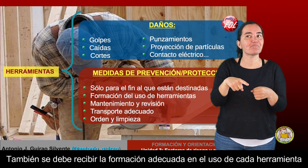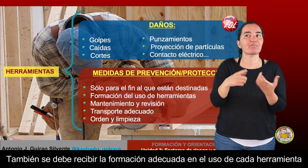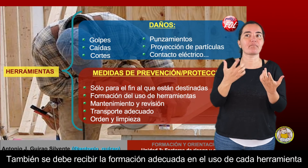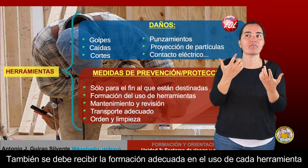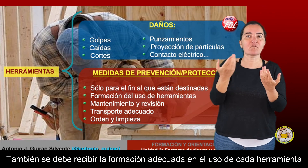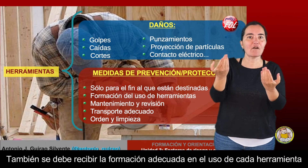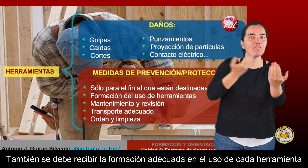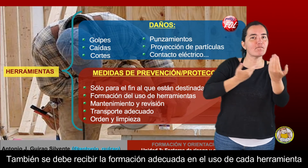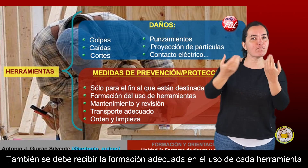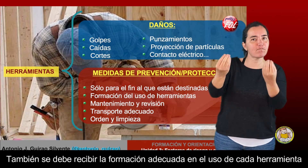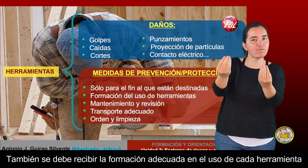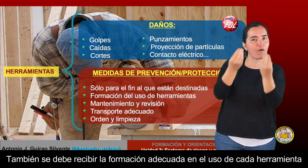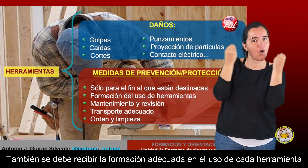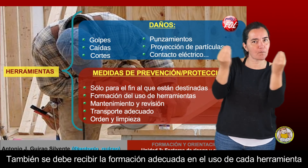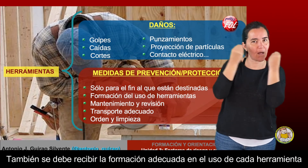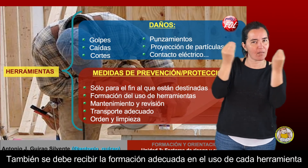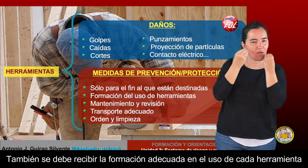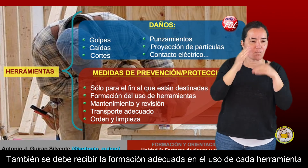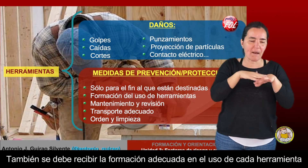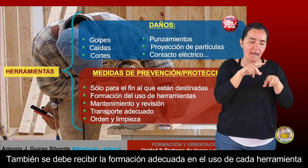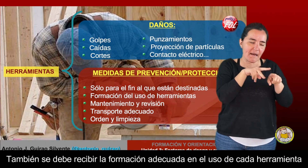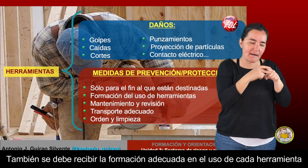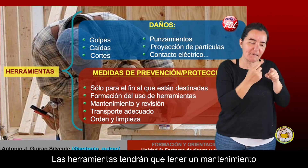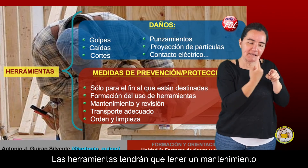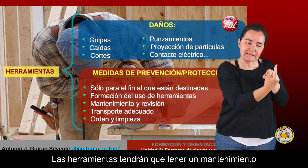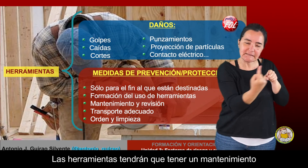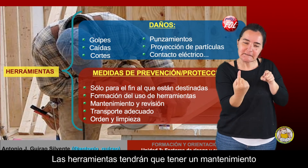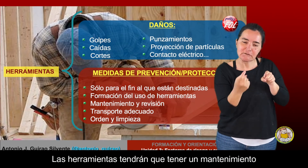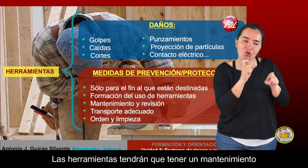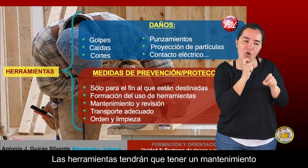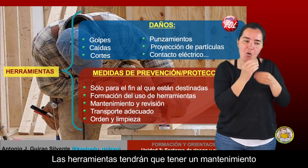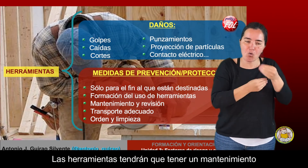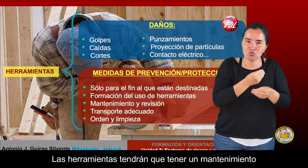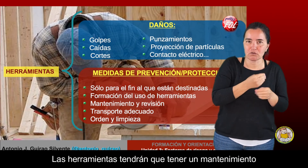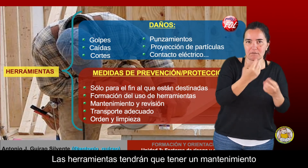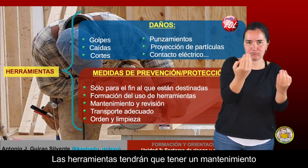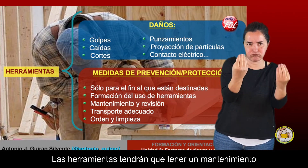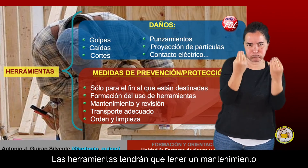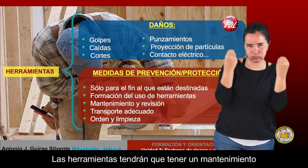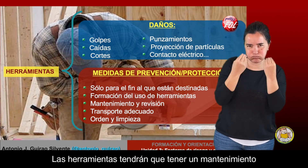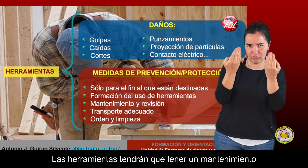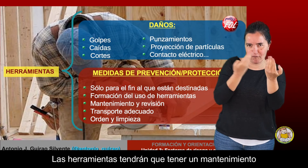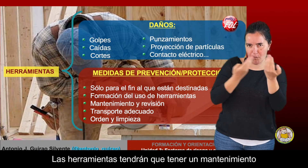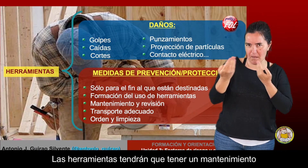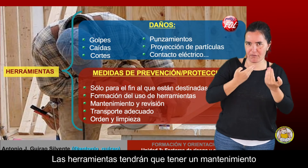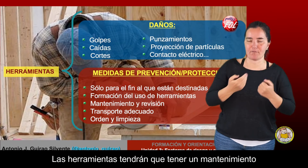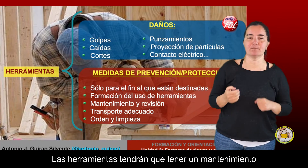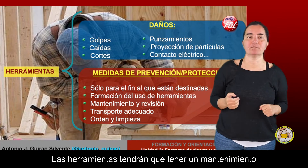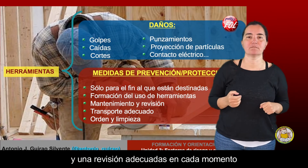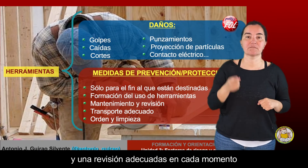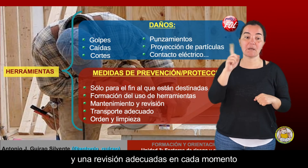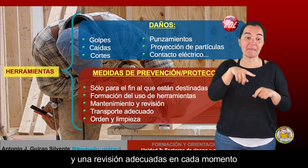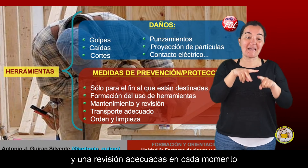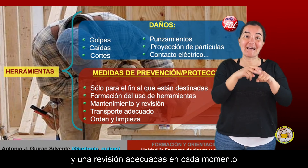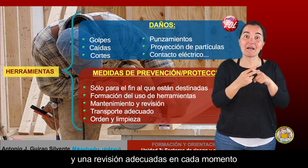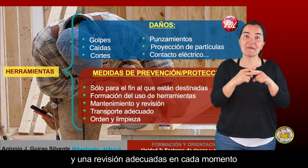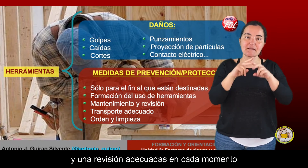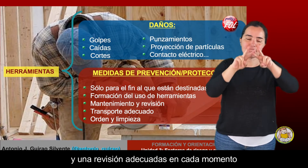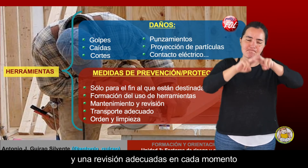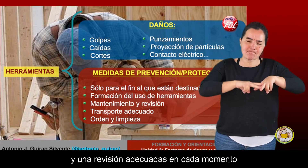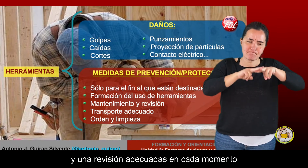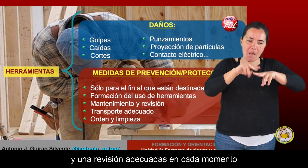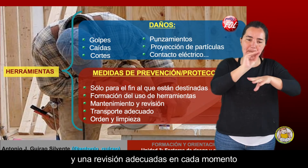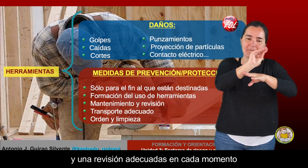debe recibir la formación adecuada en el uso de cada herramienta. Las herramientas tendrán que tener un mantenimiento y una